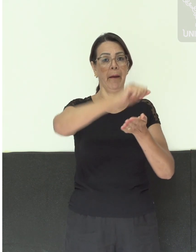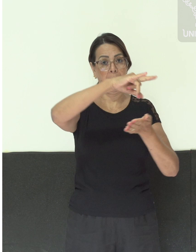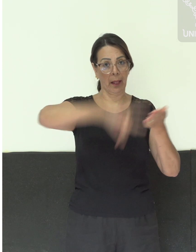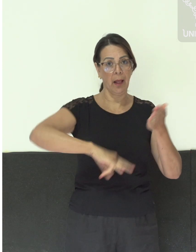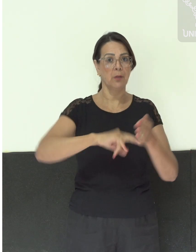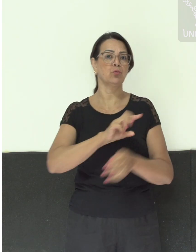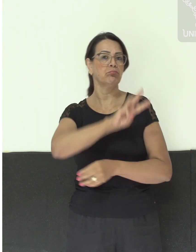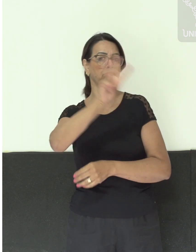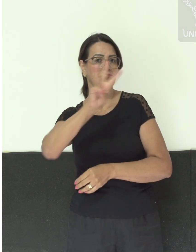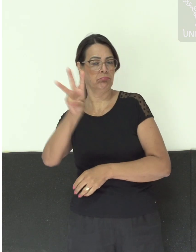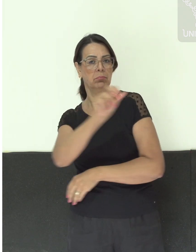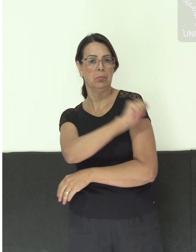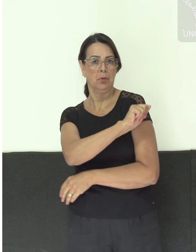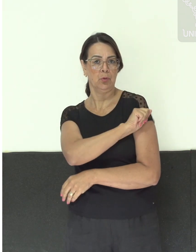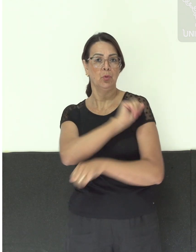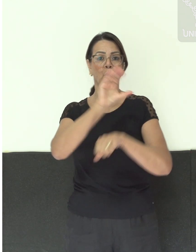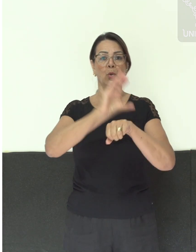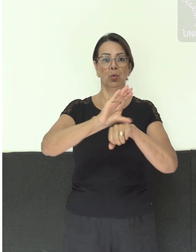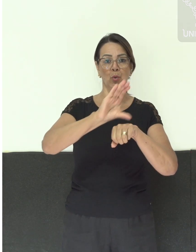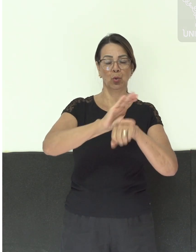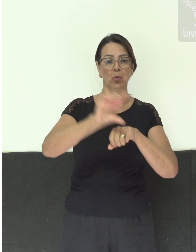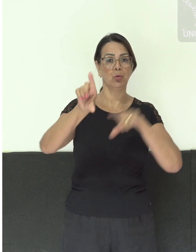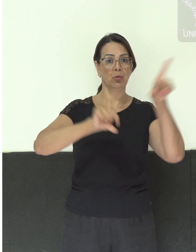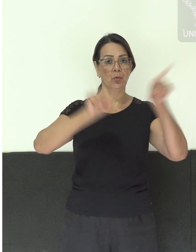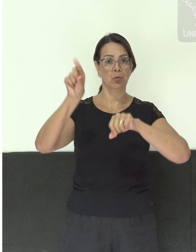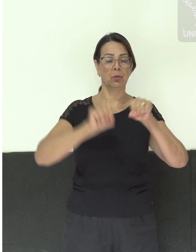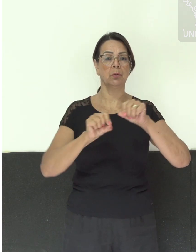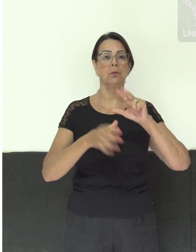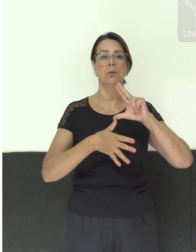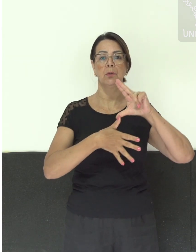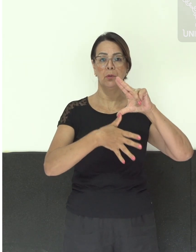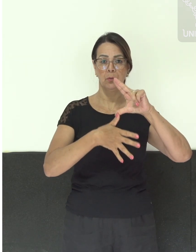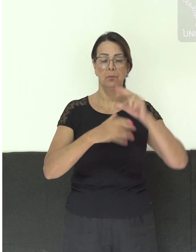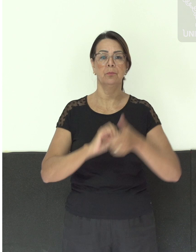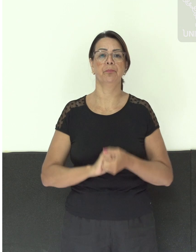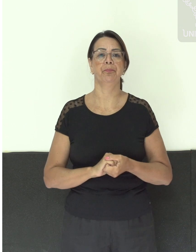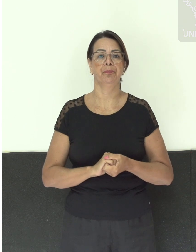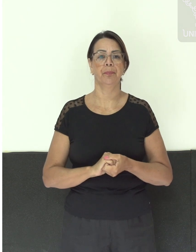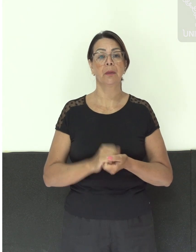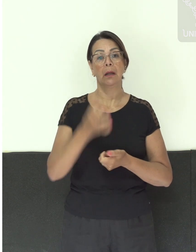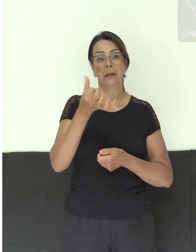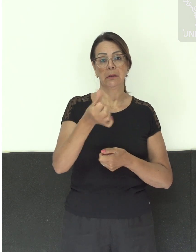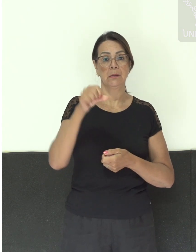estudante, no curso seletivo da Instituição Federal de Ensino Superior.